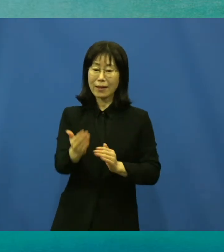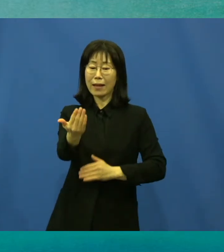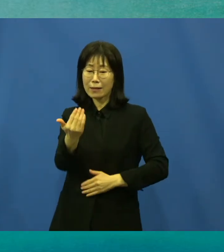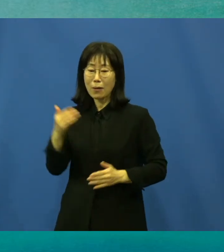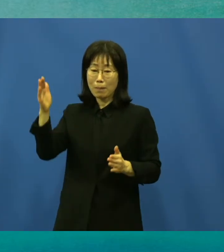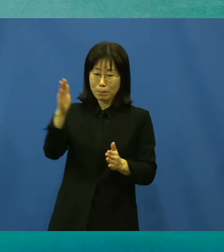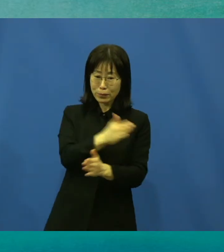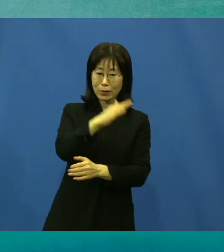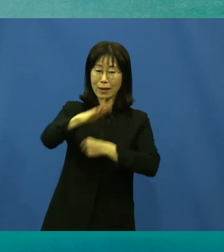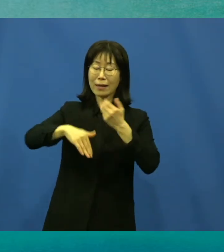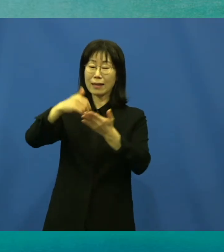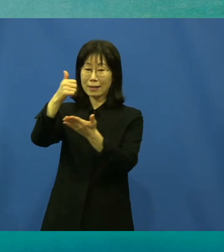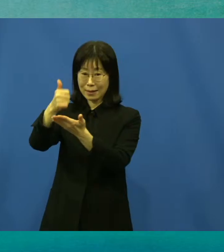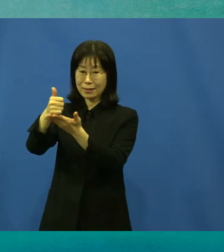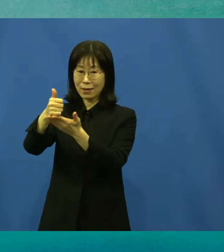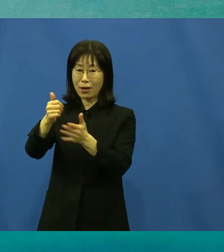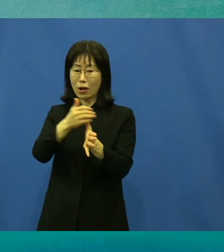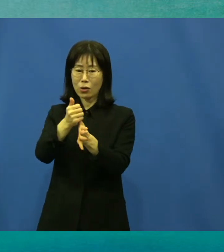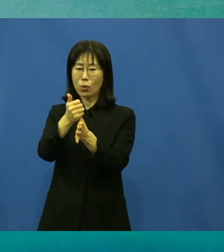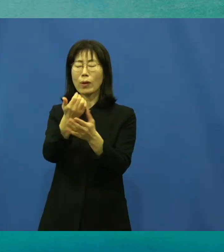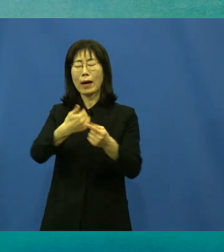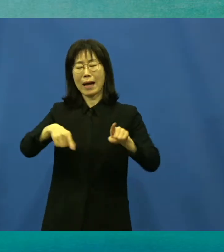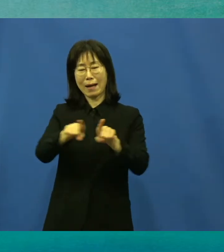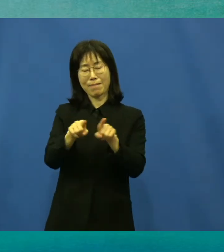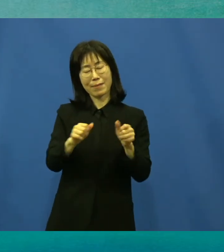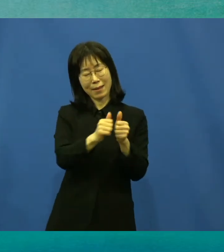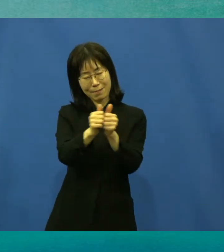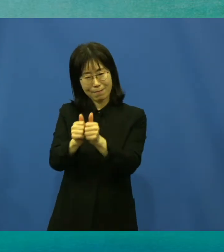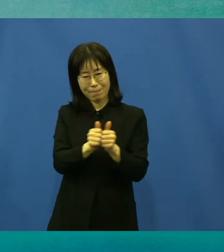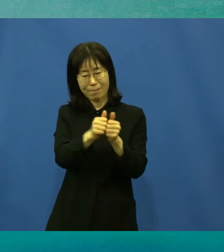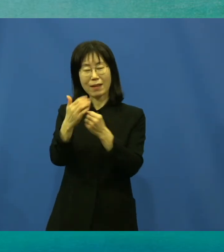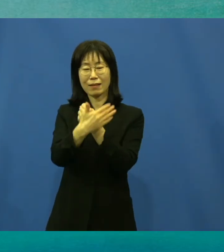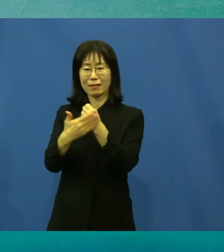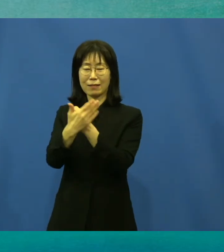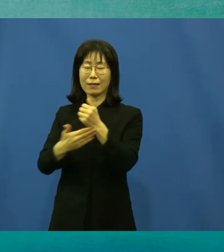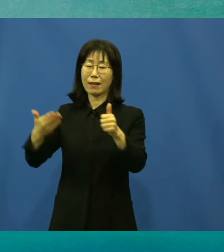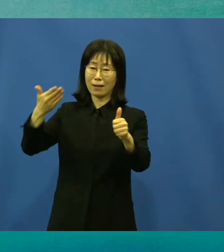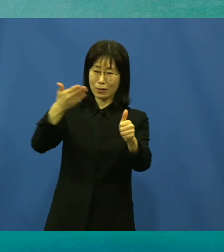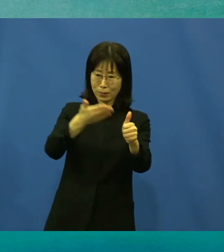은혜의 강은 그 발원지가 어디인지 알 길이 없을 정도로 깊습니다.